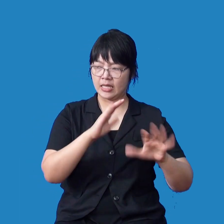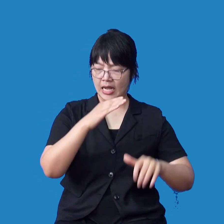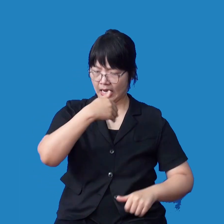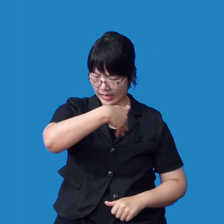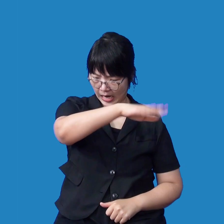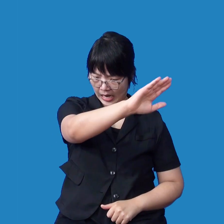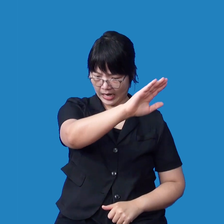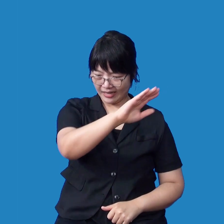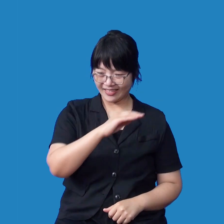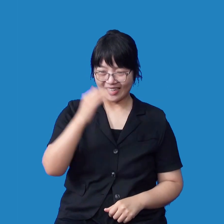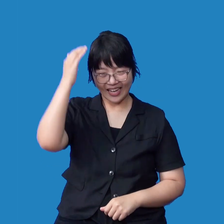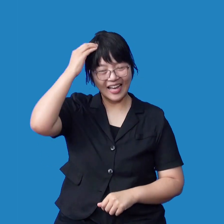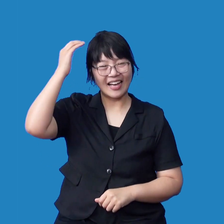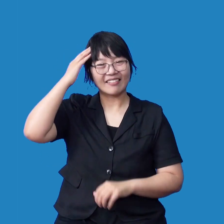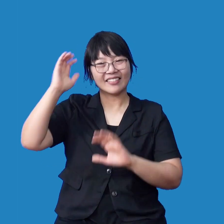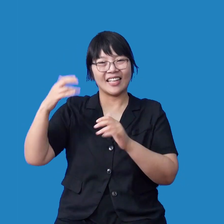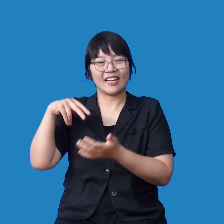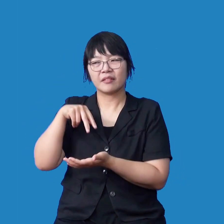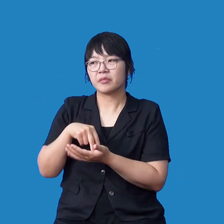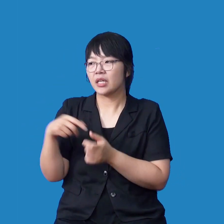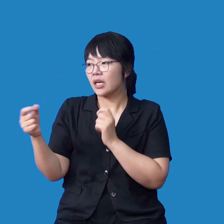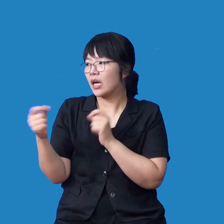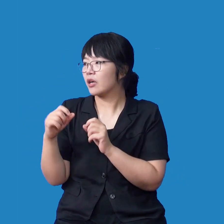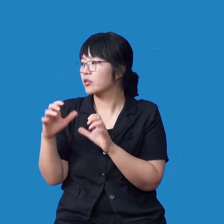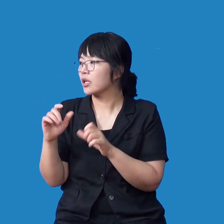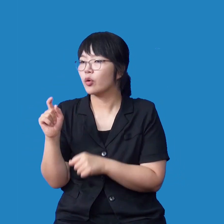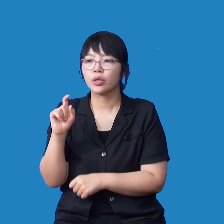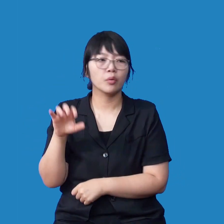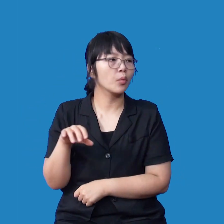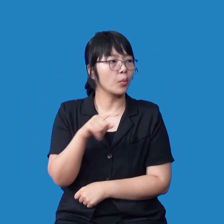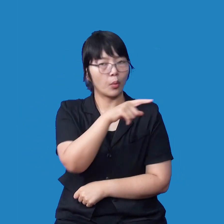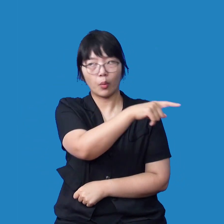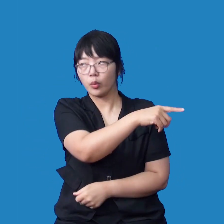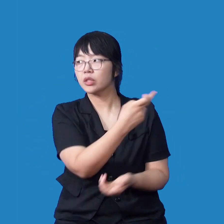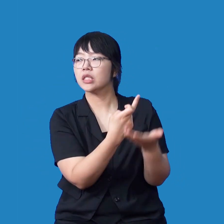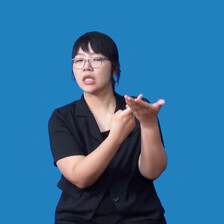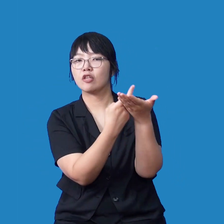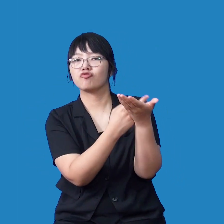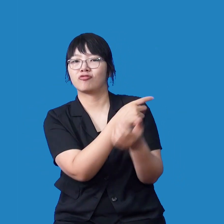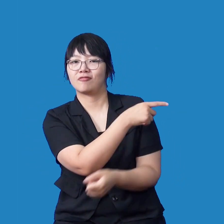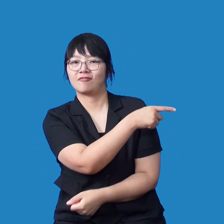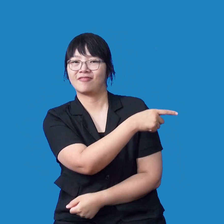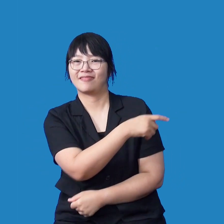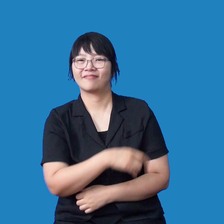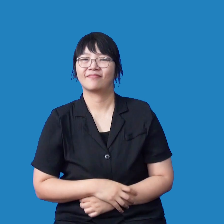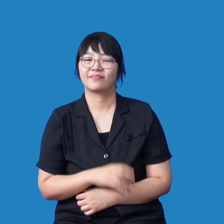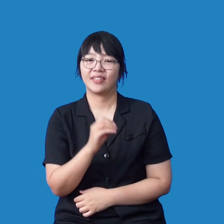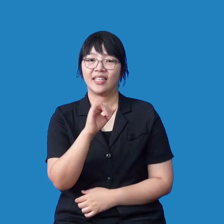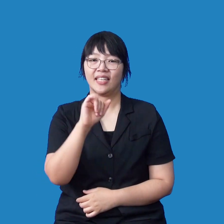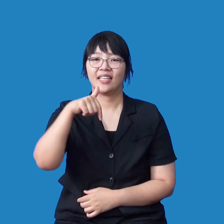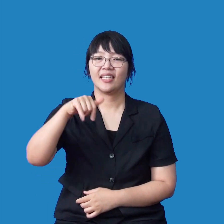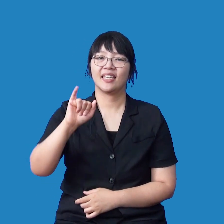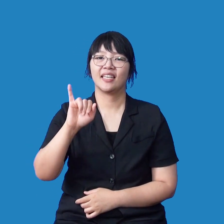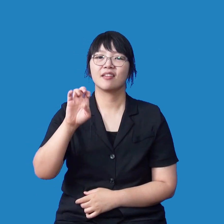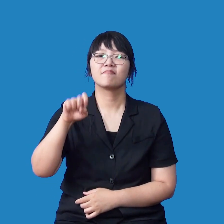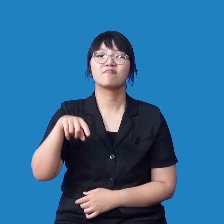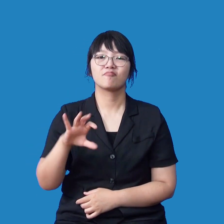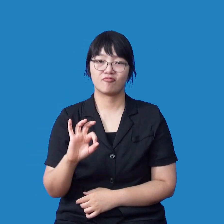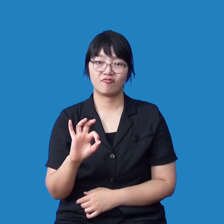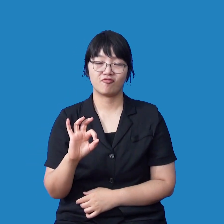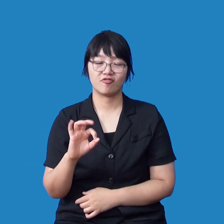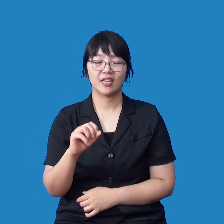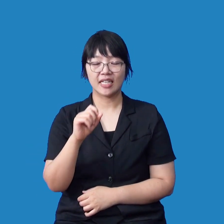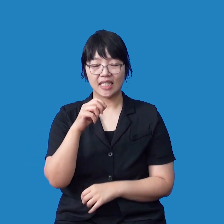볼 때 가장 가까운 해외가 어딜까요? 제주도예요, 제주도. 그래서 이기풍 목사님이